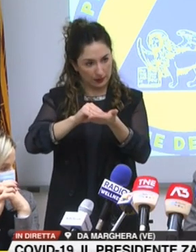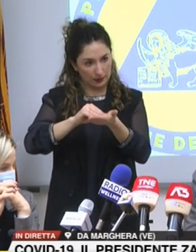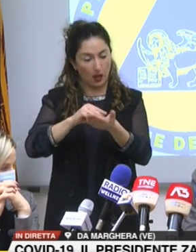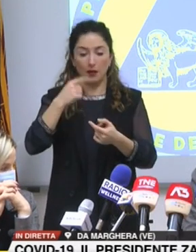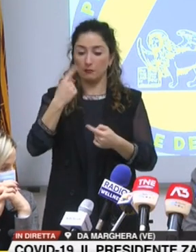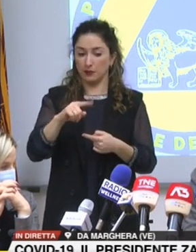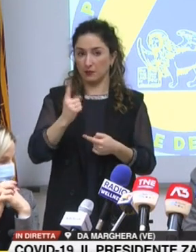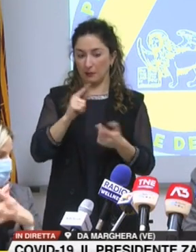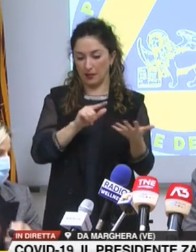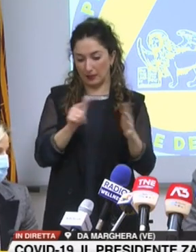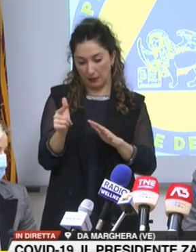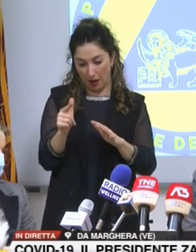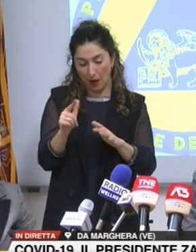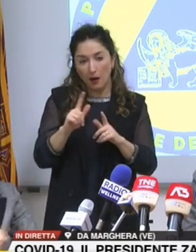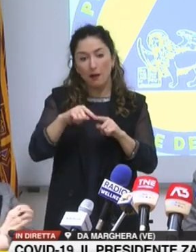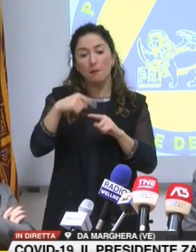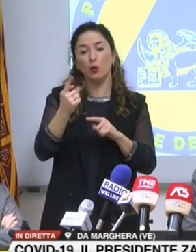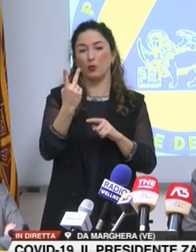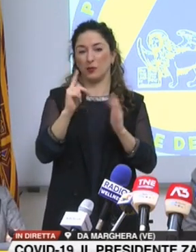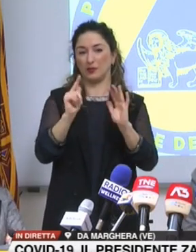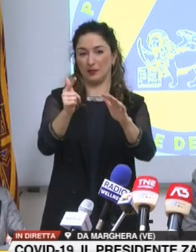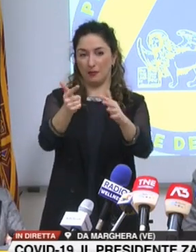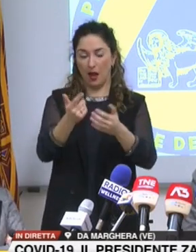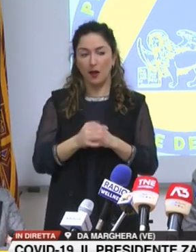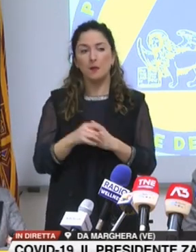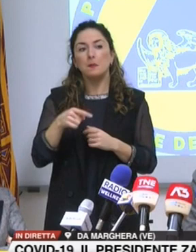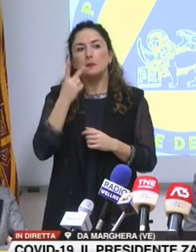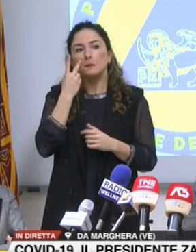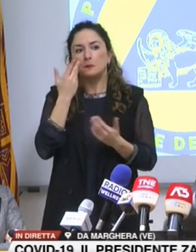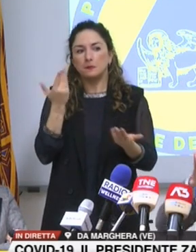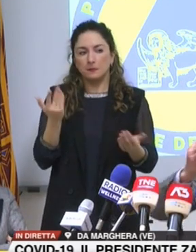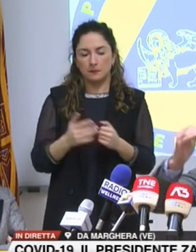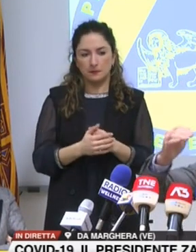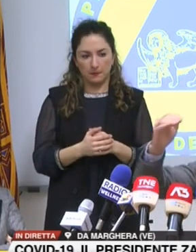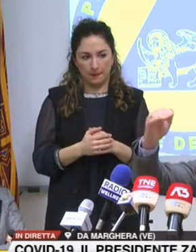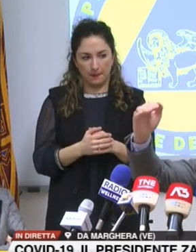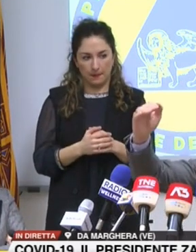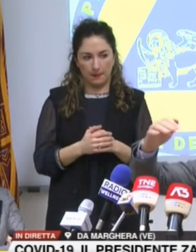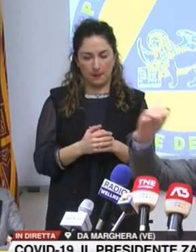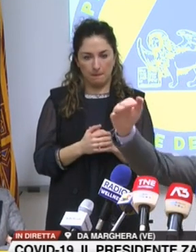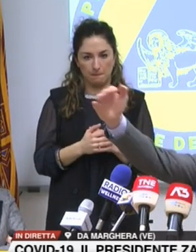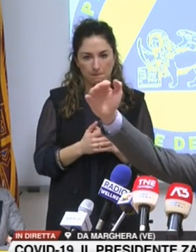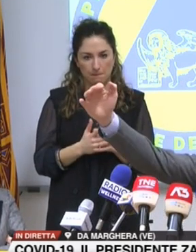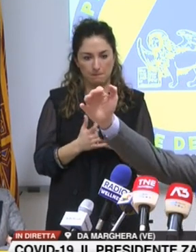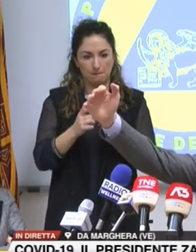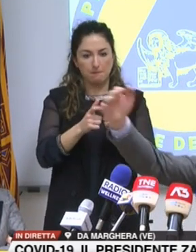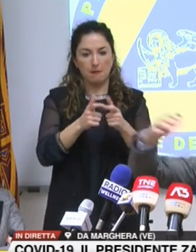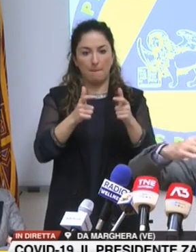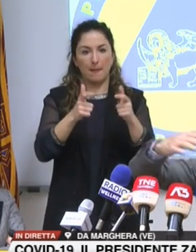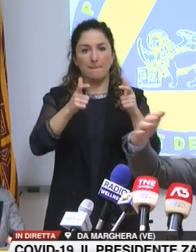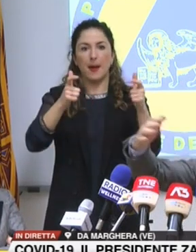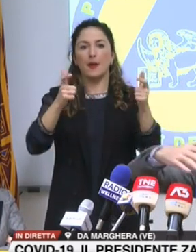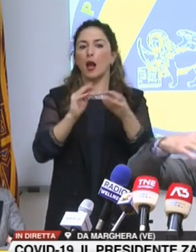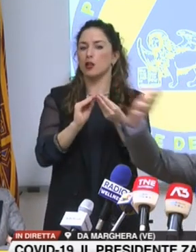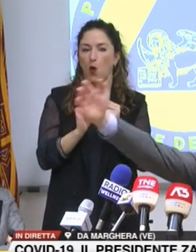questa è la prima settimana, poi avremo altre 2 settimane, dopodiché valuteremo che step adottare per incrementare, ovviamente,